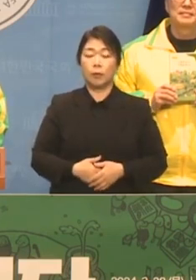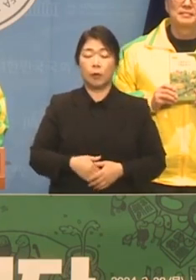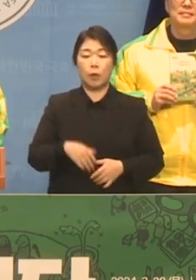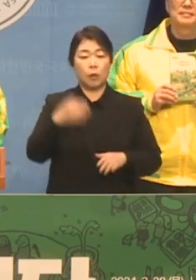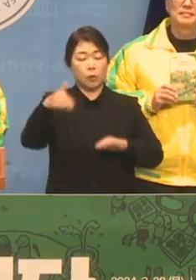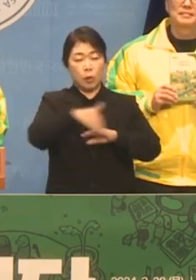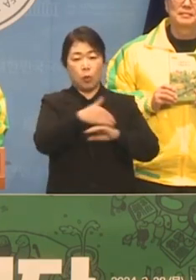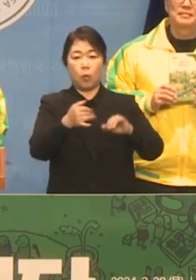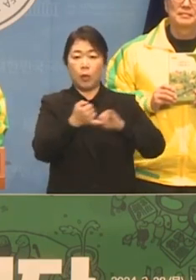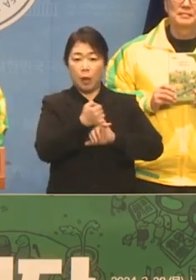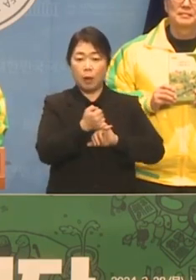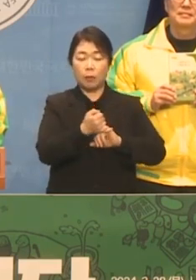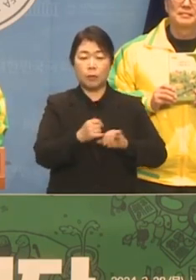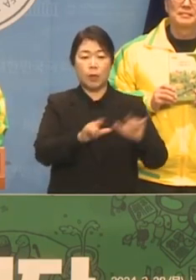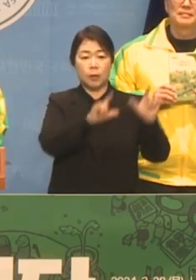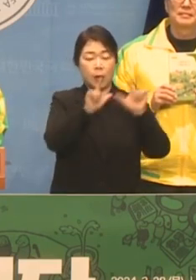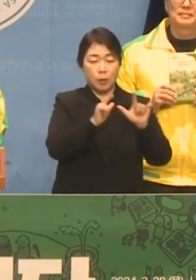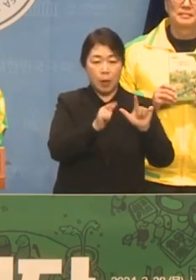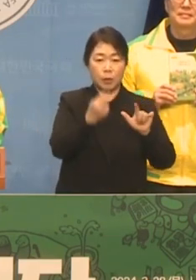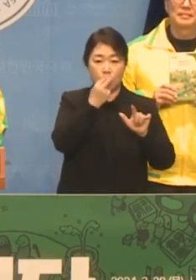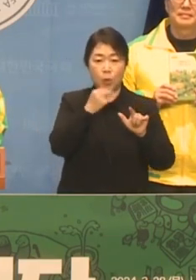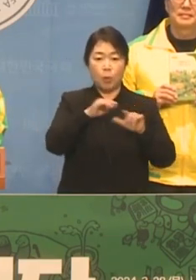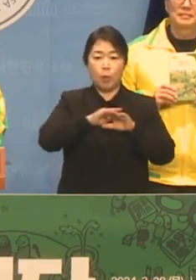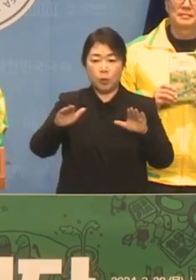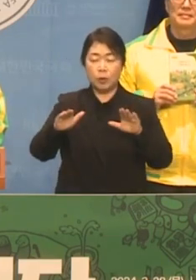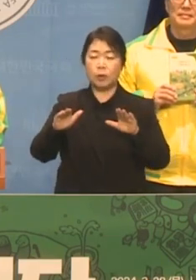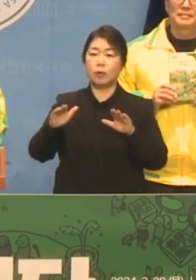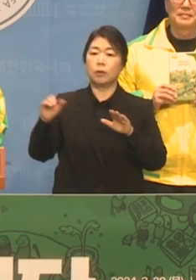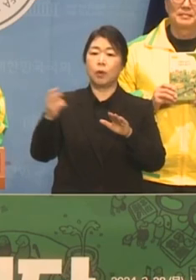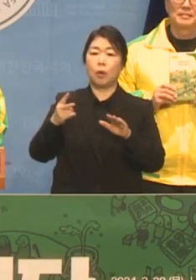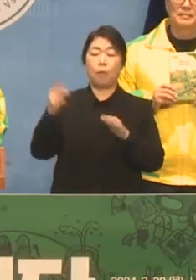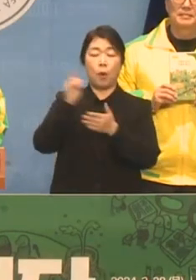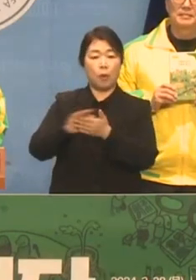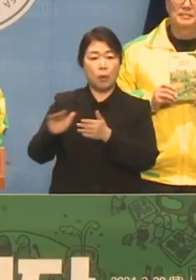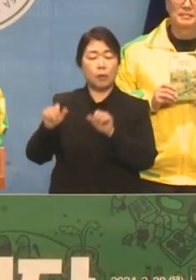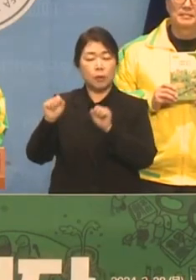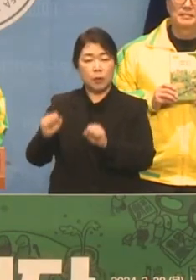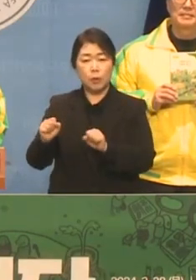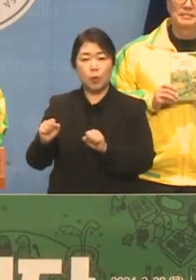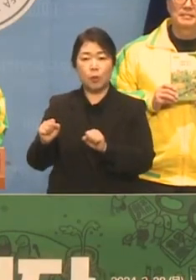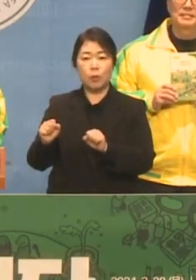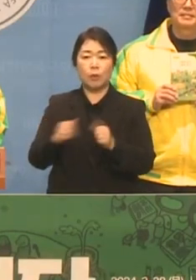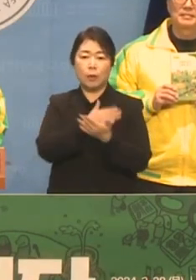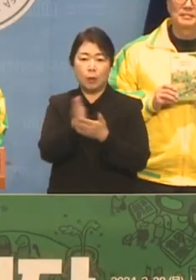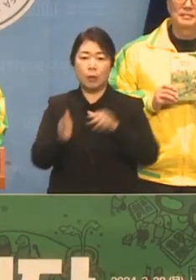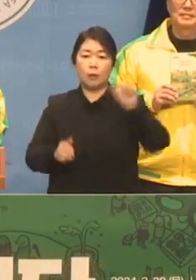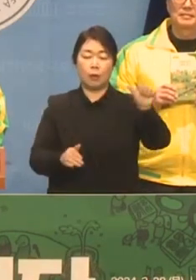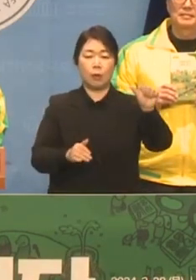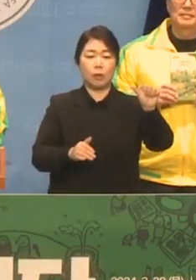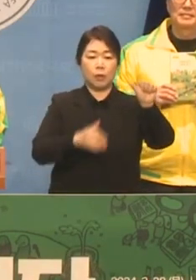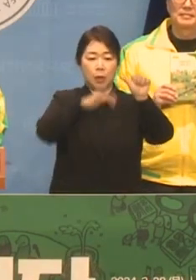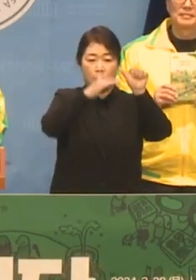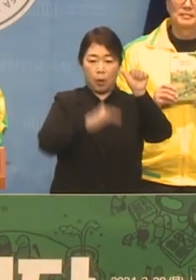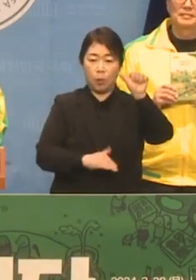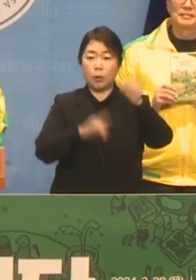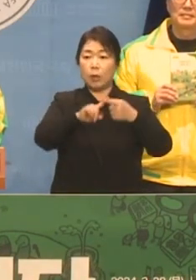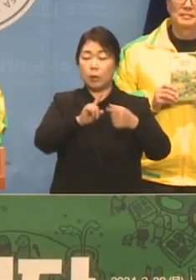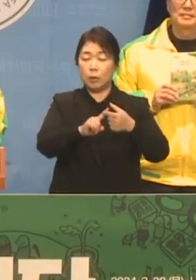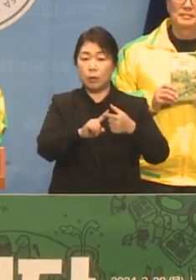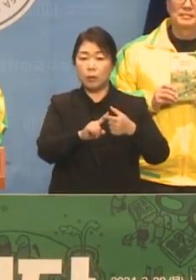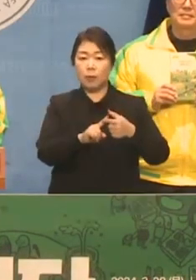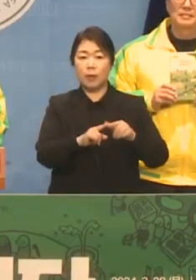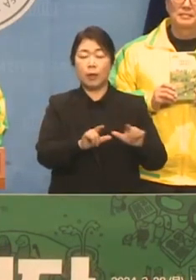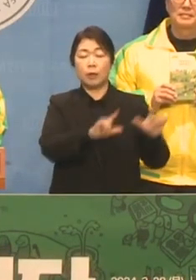공약집에 실리는 생태 돌보는 생명 평등한 생계 평안 생정 풍요로운 생활 다섯 가지 살림 자리가 묻어나는